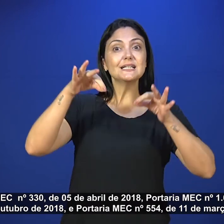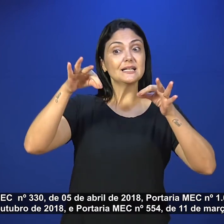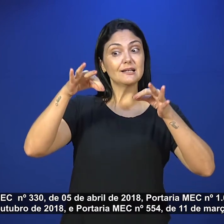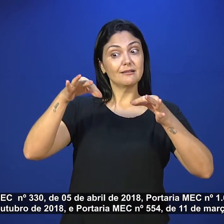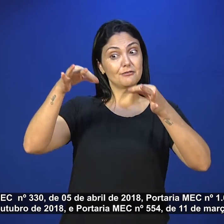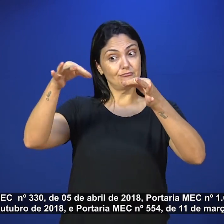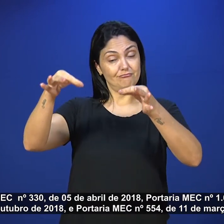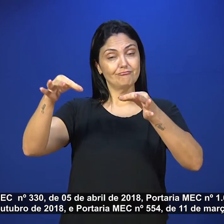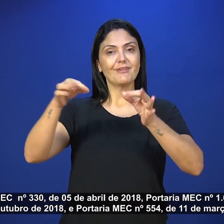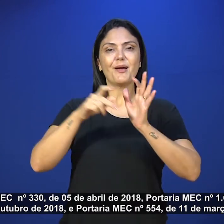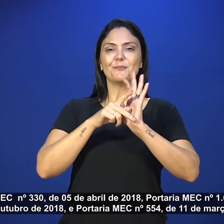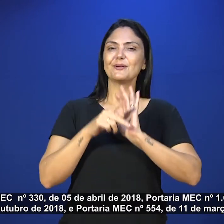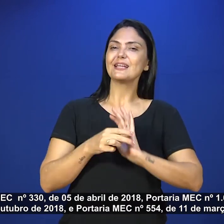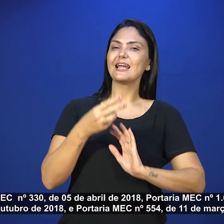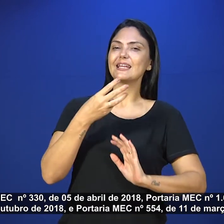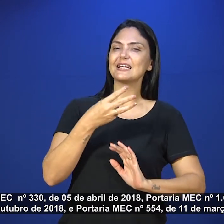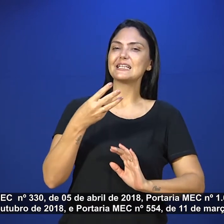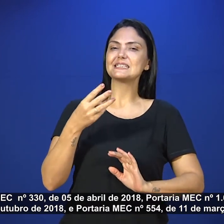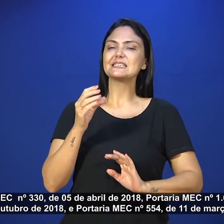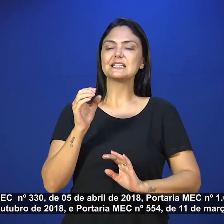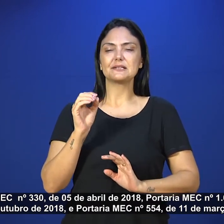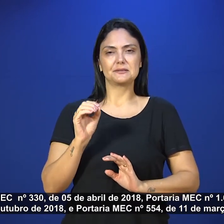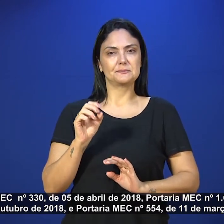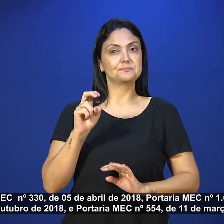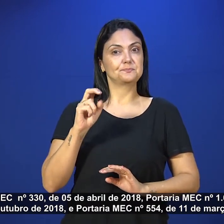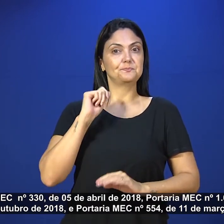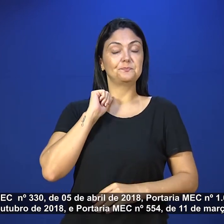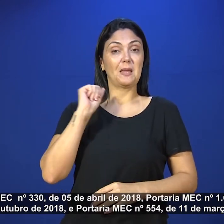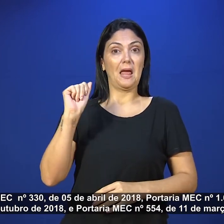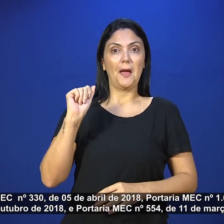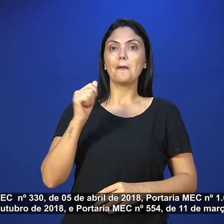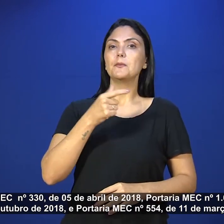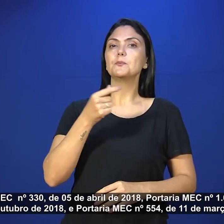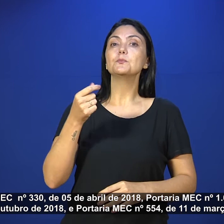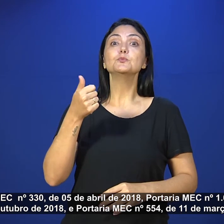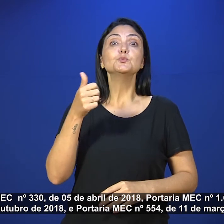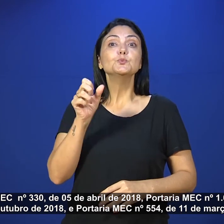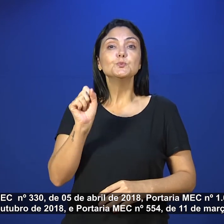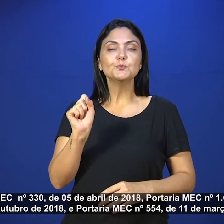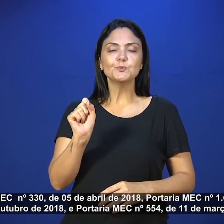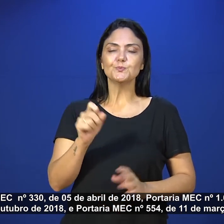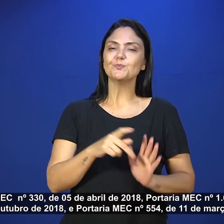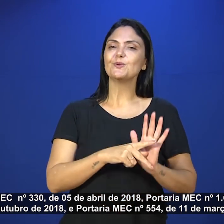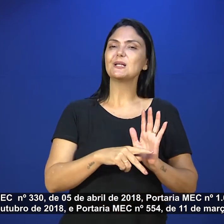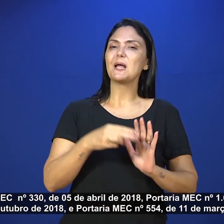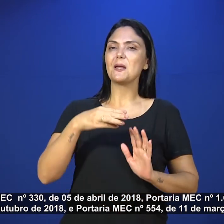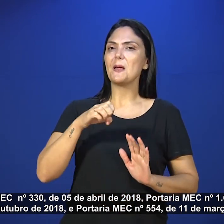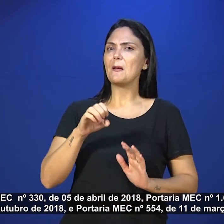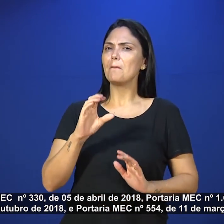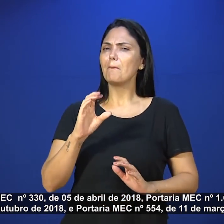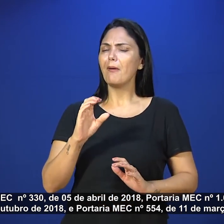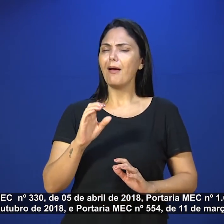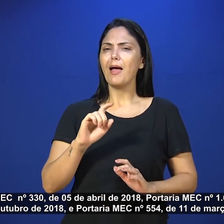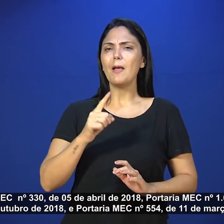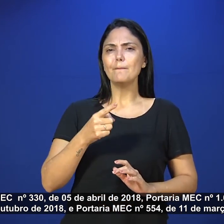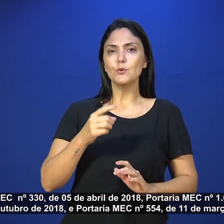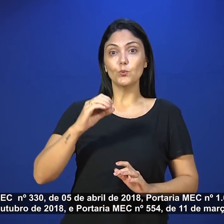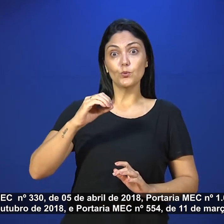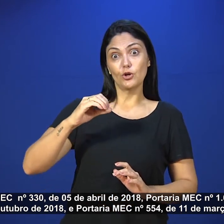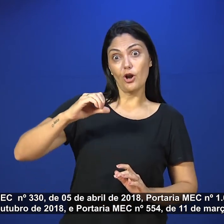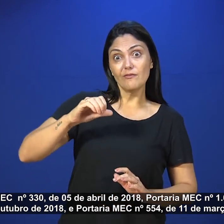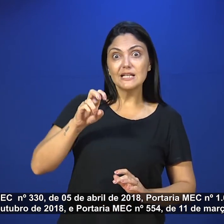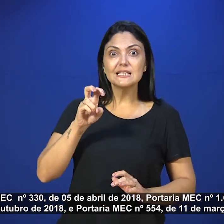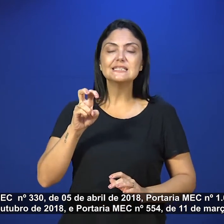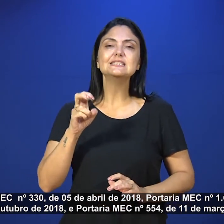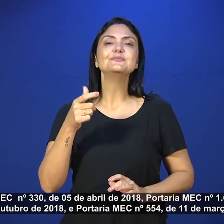Portaria MEC número 330, de 5 de abril de 2018, Portaria MEC número 1095,